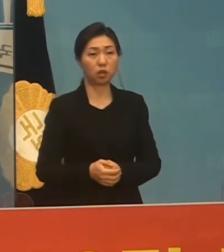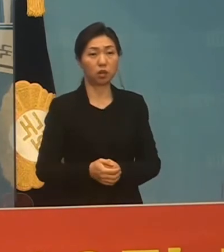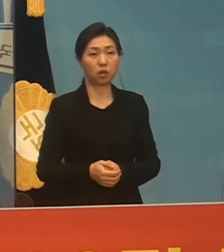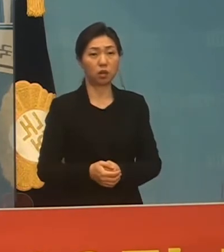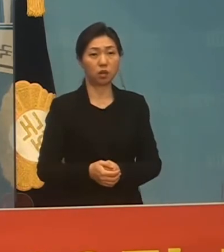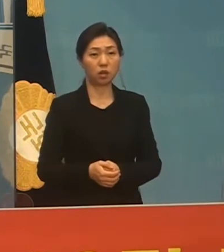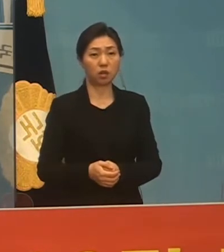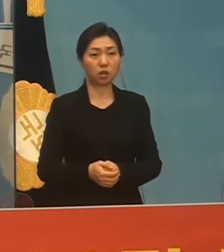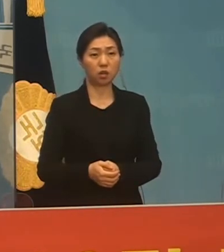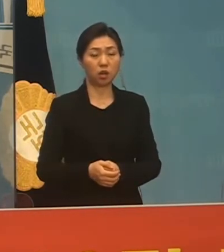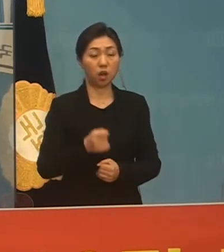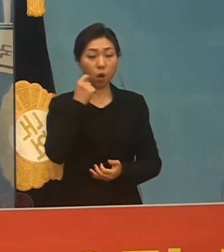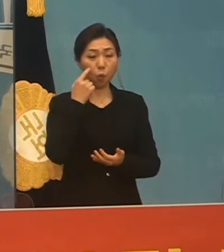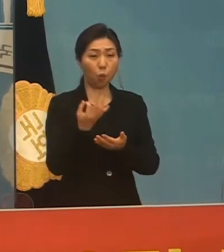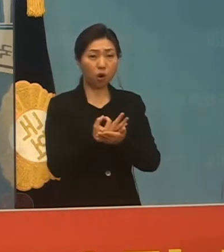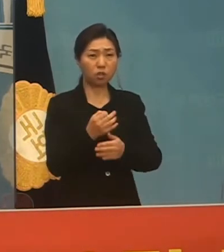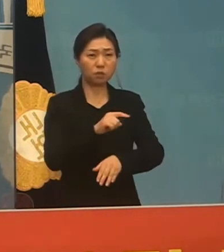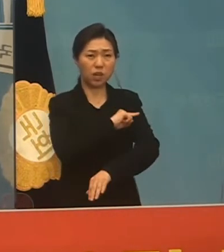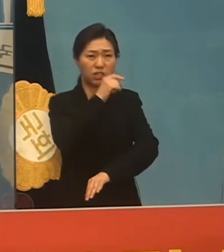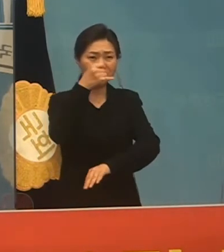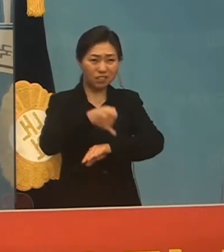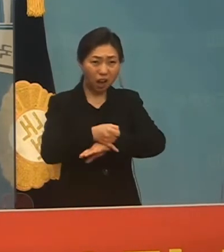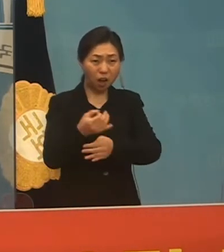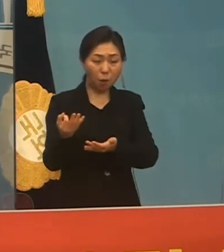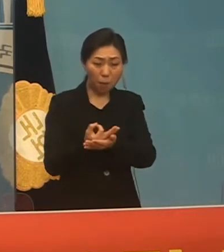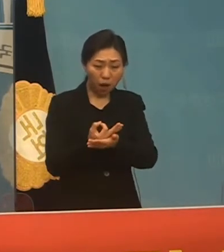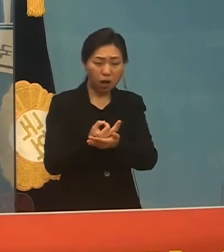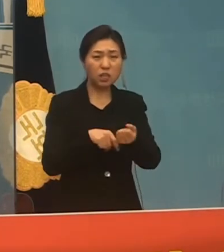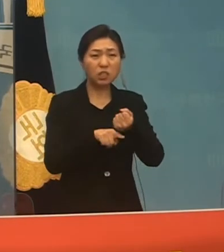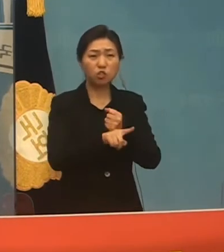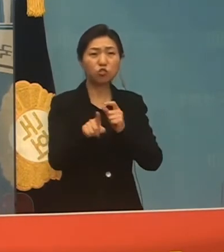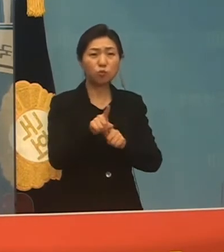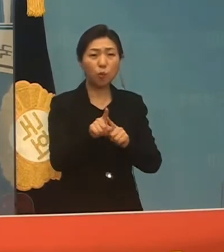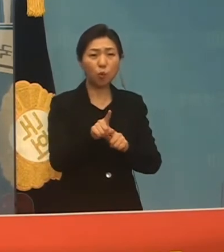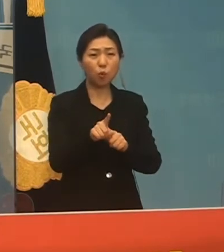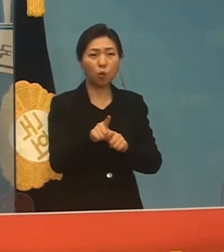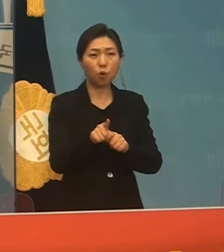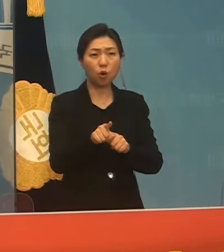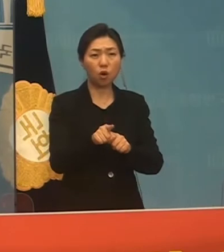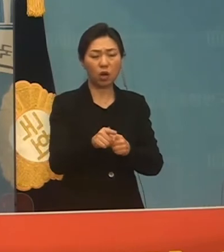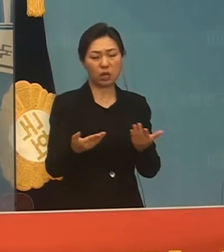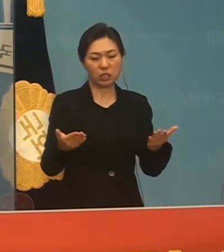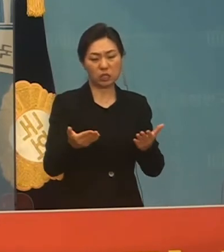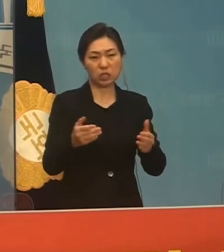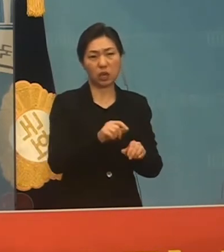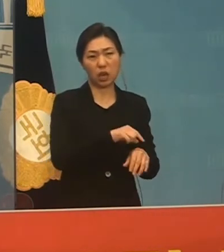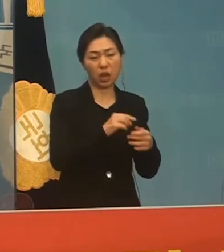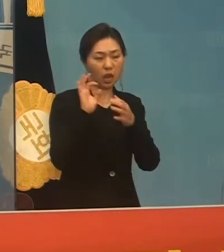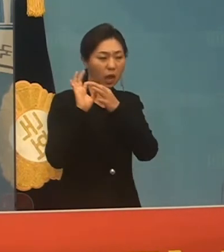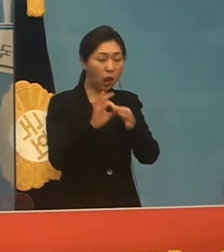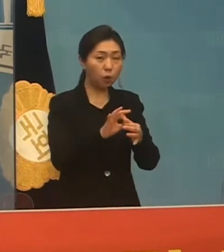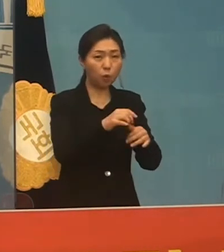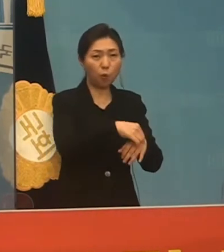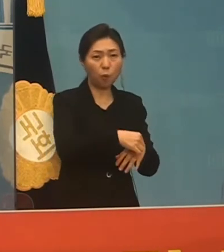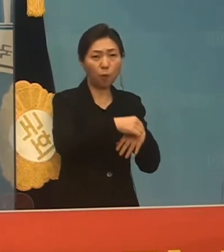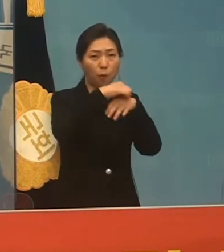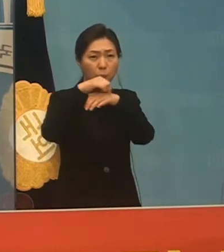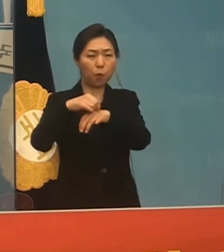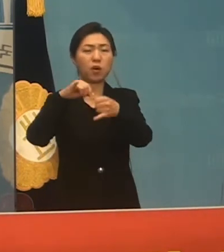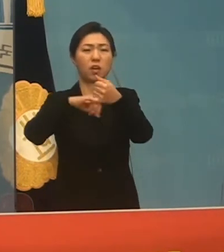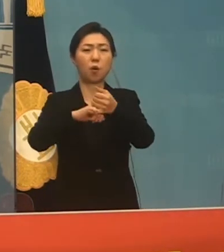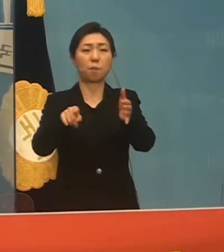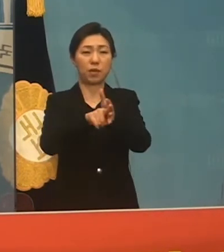최저 입찰을 통해서 고용 승계도 하지 않고 이렇게 남해학이 2019년에